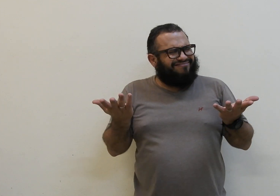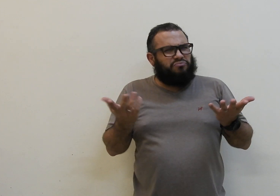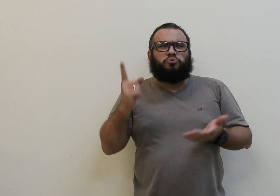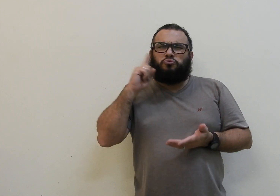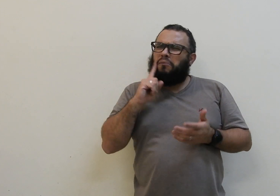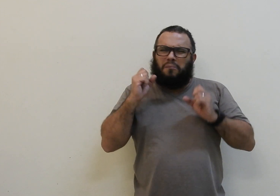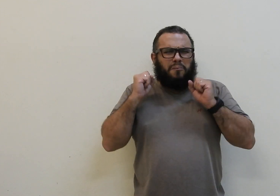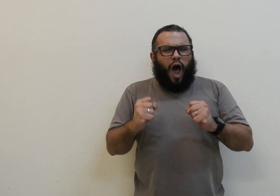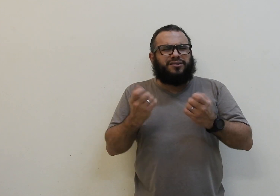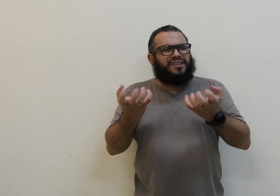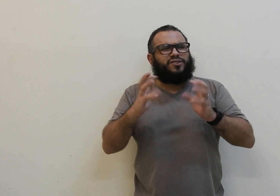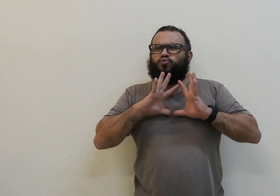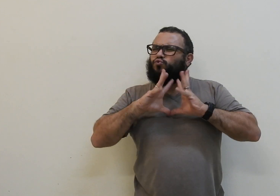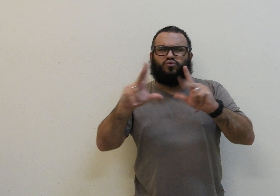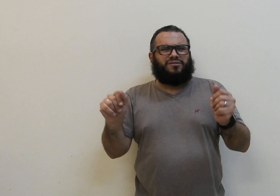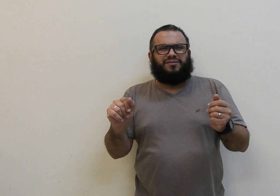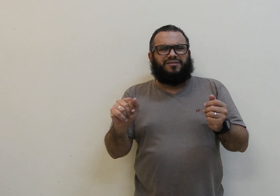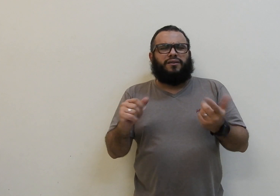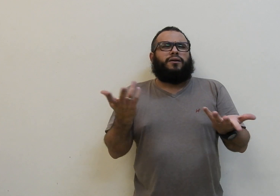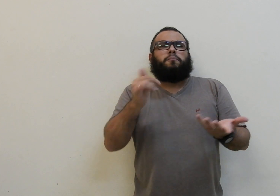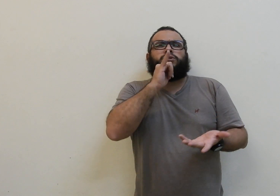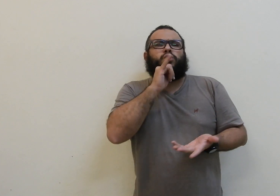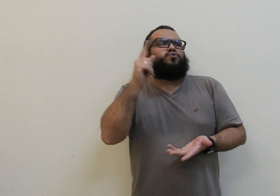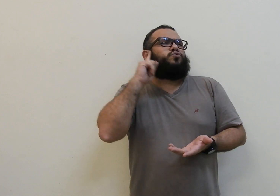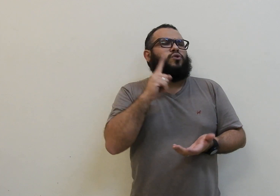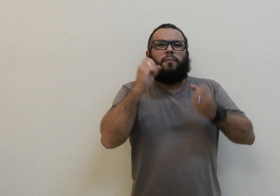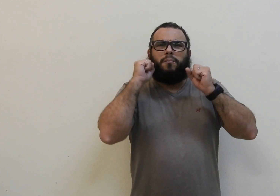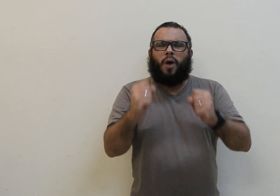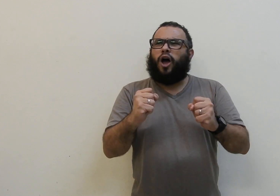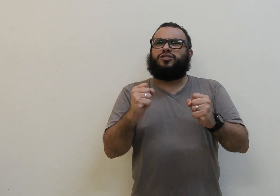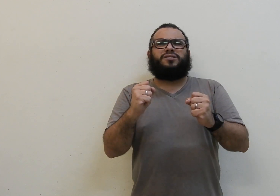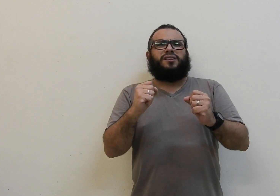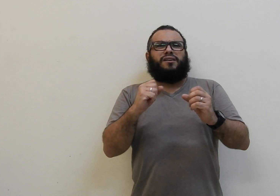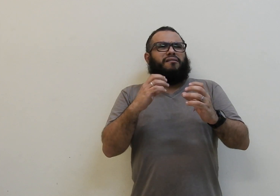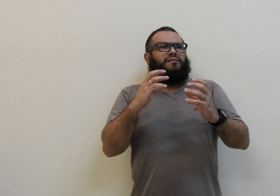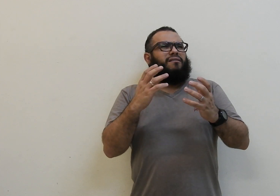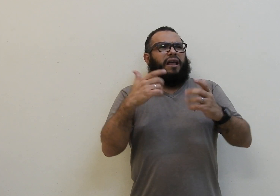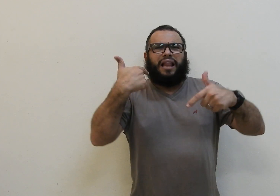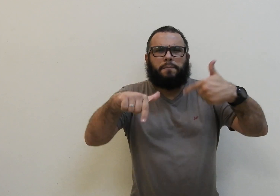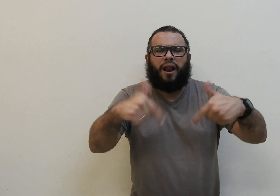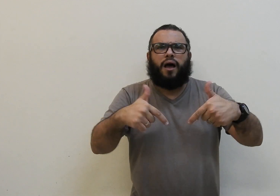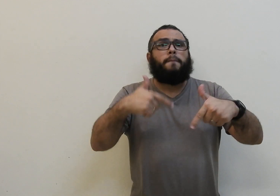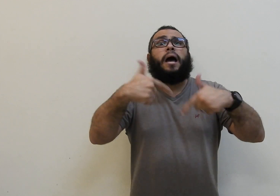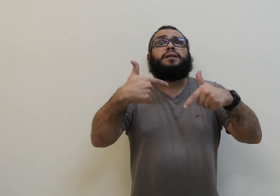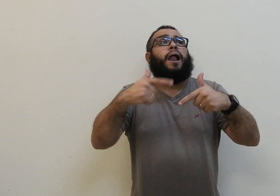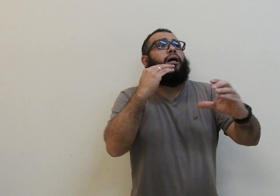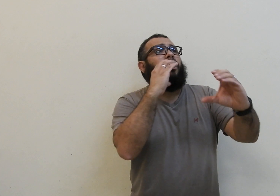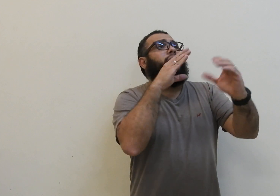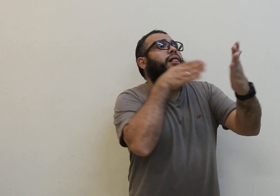a legislação ser criada, nada nós podíamos. E hoje a gente pode praticamente tudo. A gente pode estar no mercado